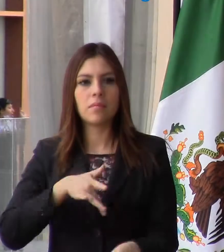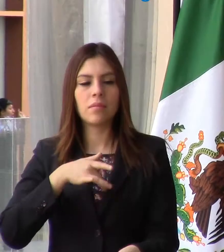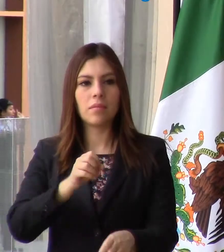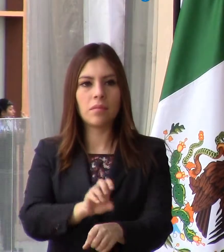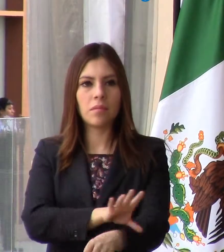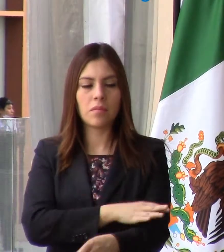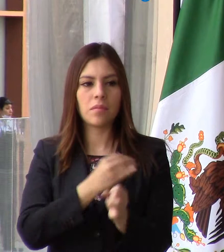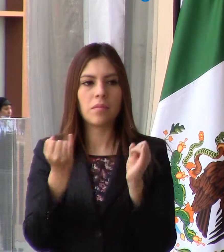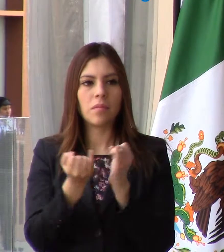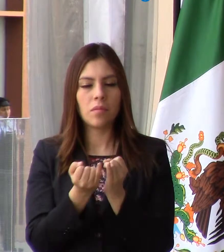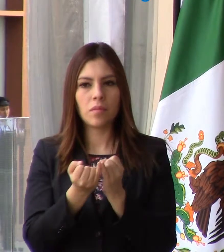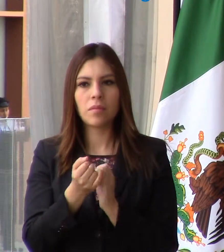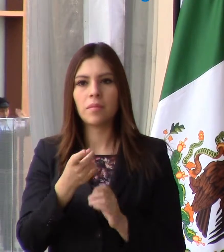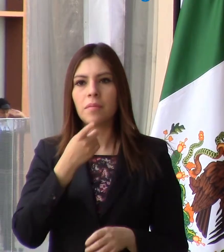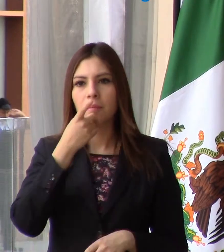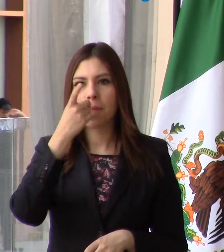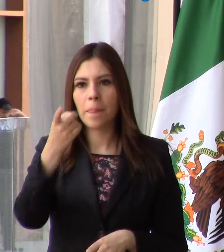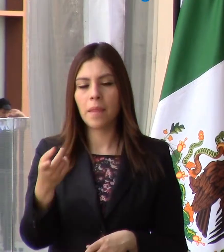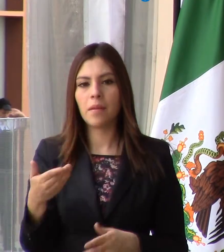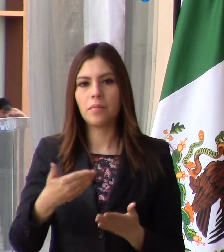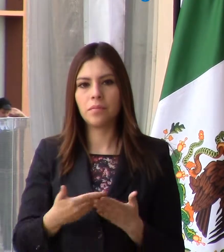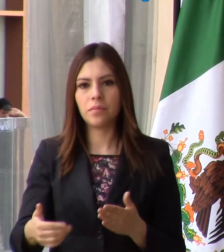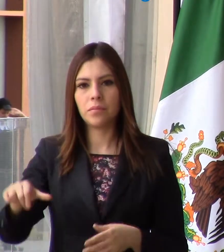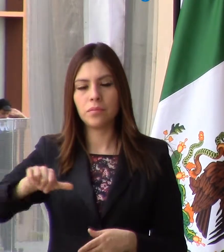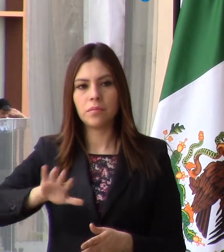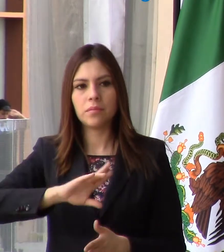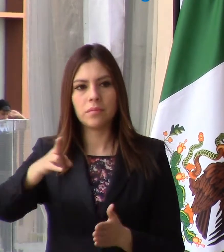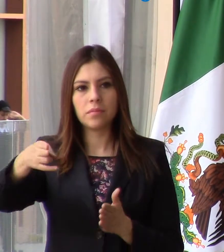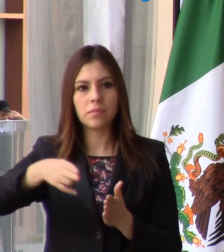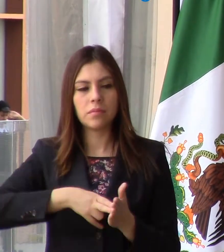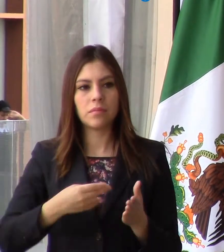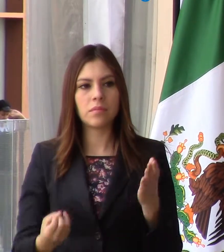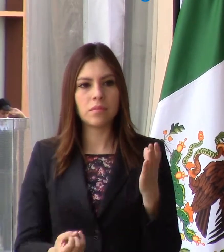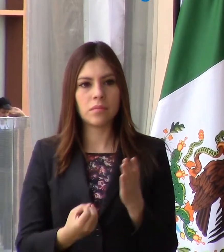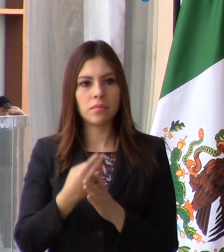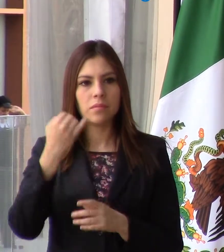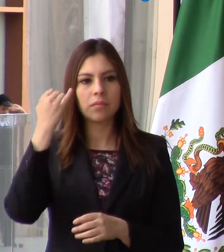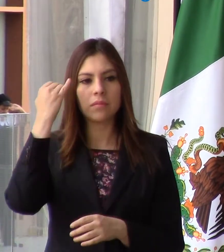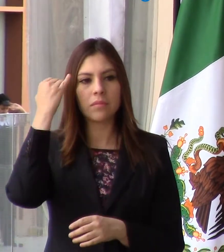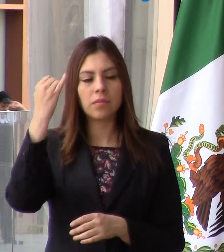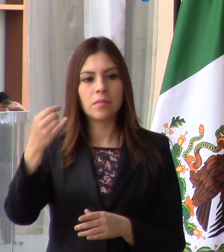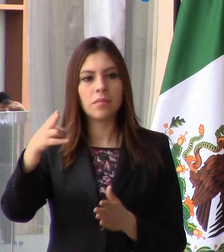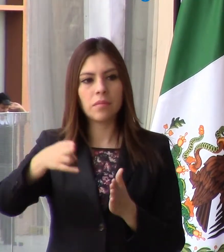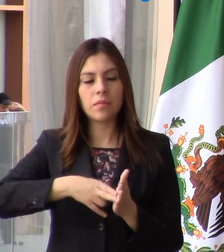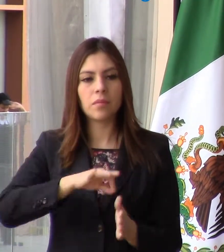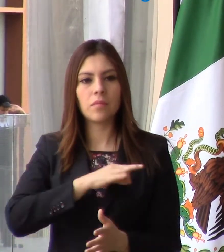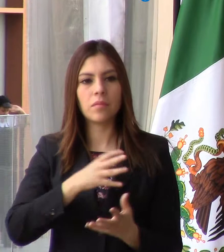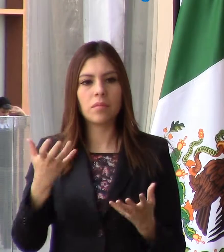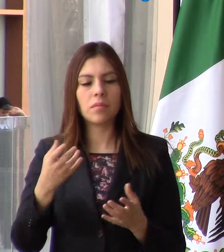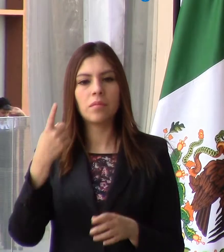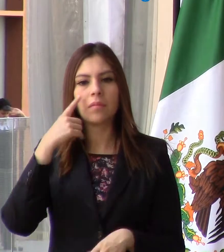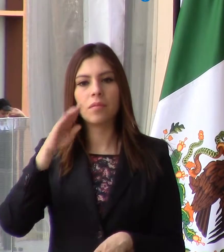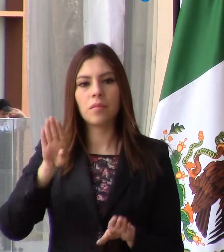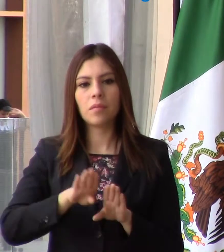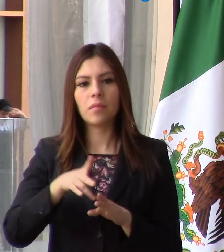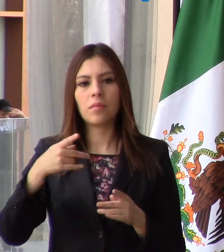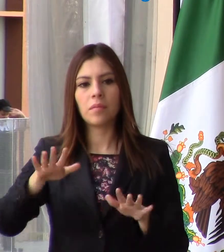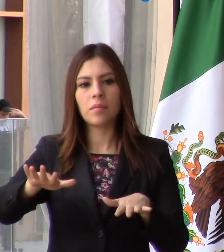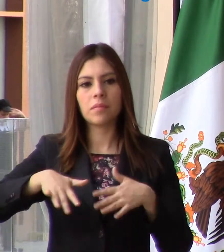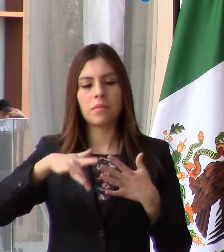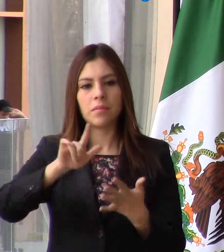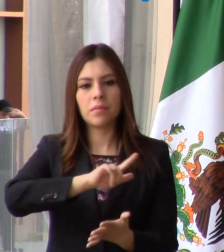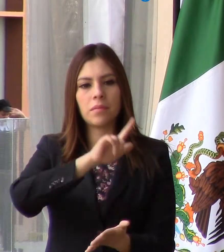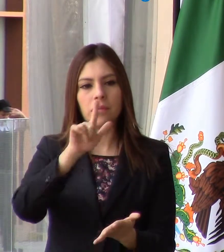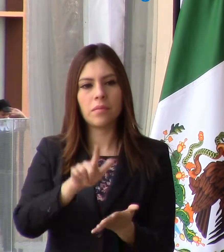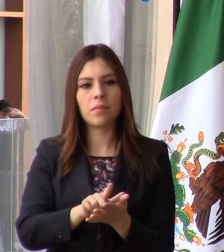Quiero decirles que el día de hoy he firmado la iniciativa para hacer puesta a consideración de la Asamblea